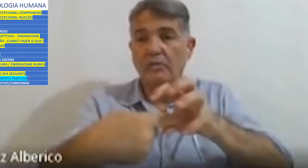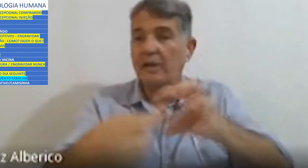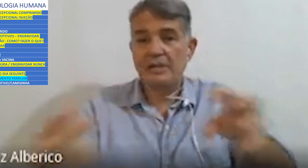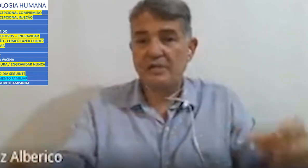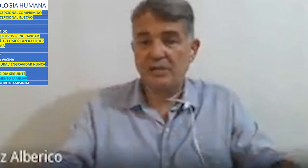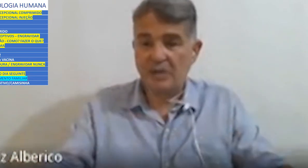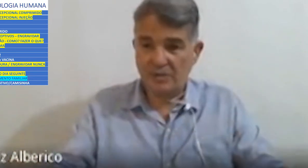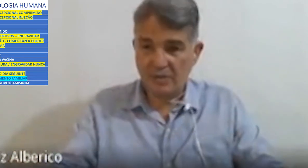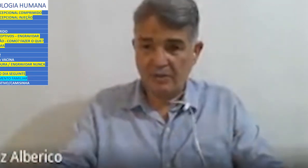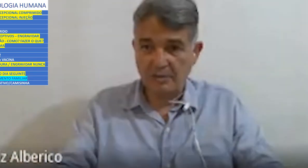Esse vai ser o sexo oral.